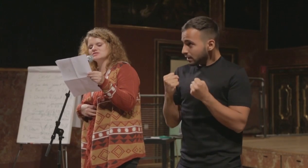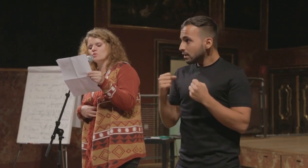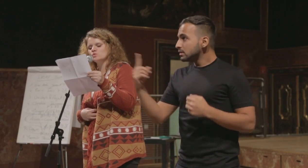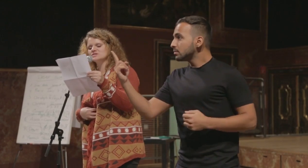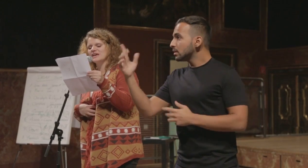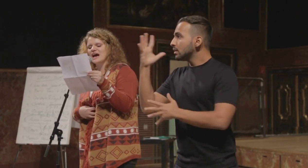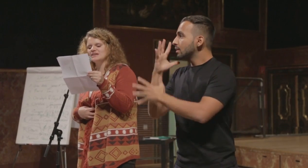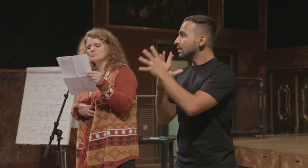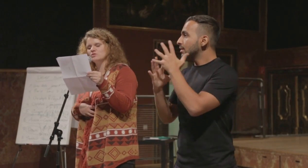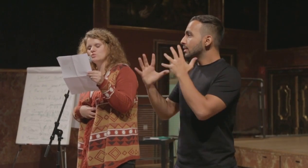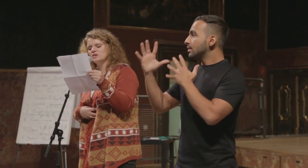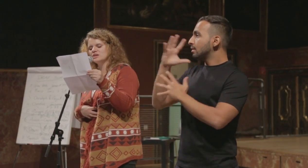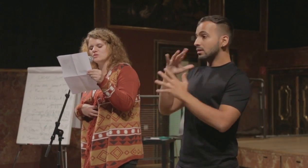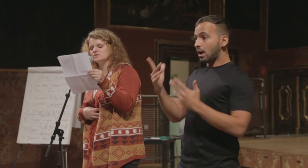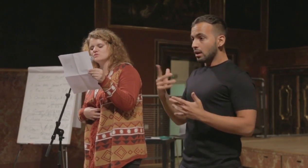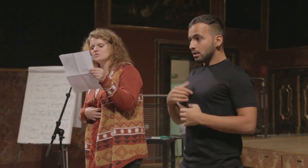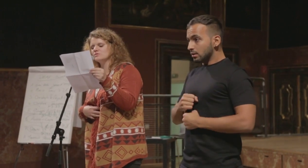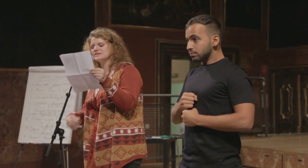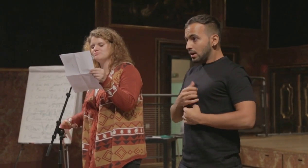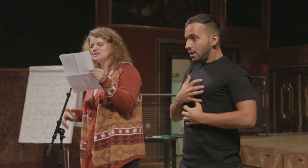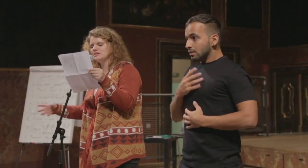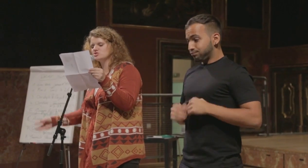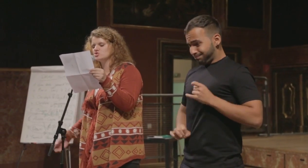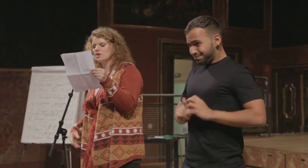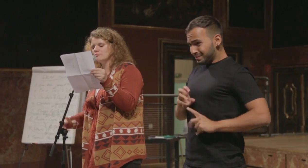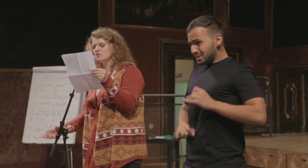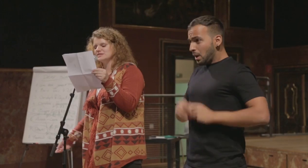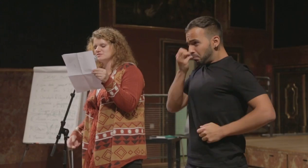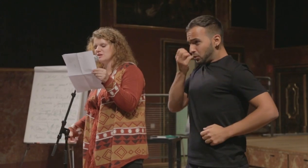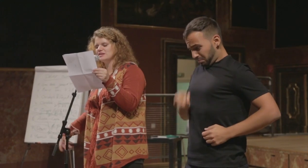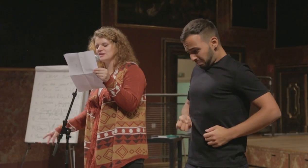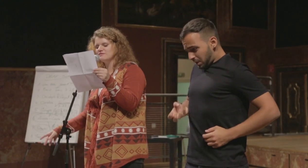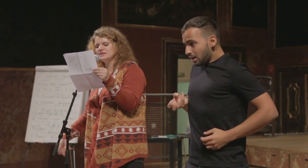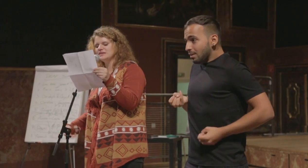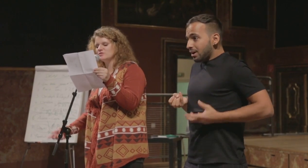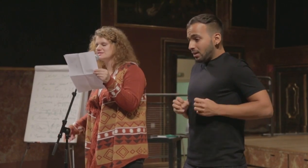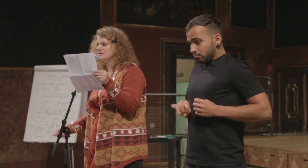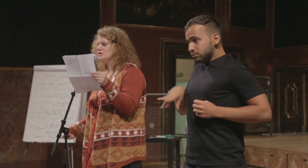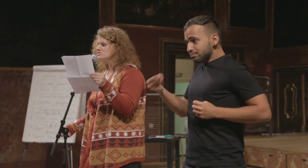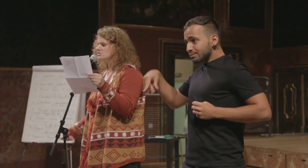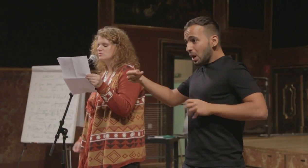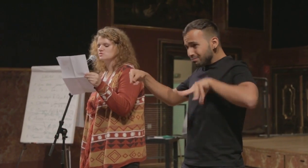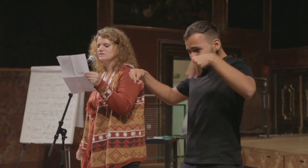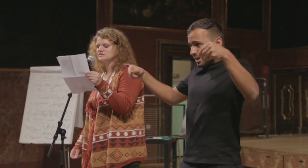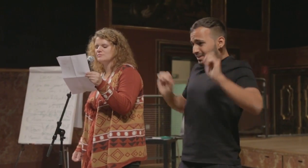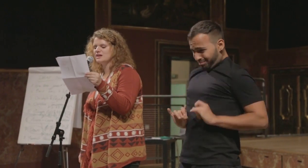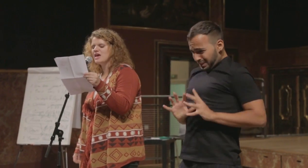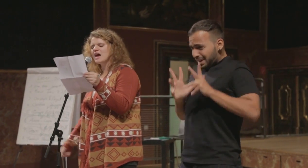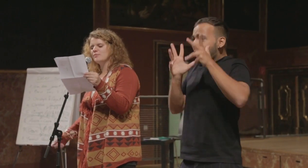pflanzt Rosen, Geranien, Petunien, Hyazinthen und lässt Bienen bestäuben und lässt Schmetterlinge fliegen. Du hast dich immer lustig über so etwas gemacht, aber